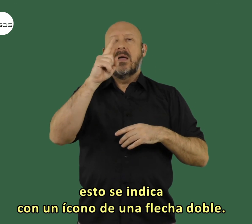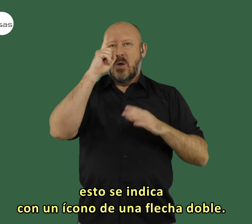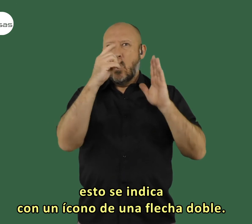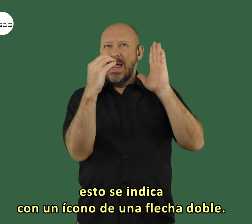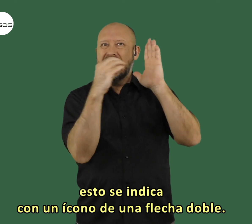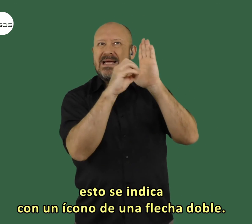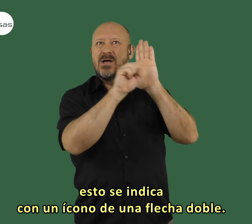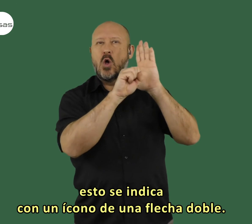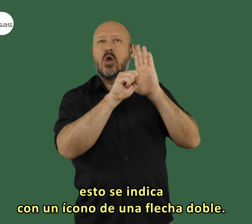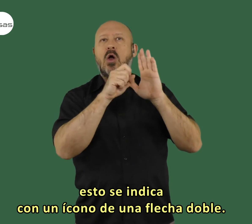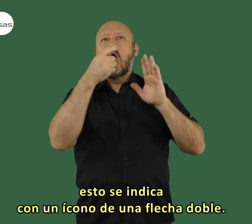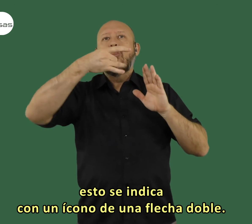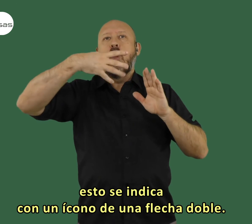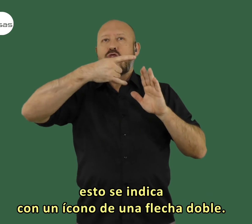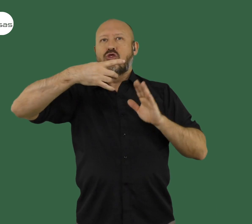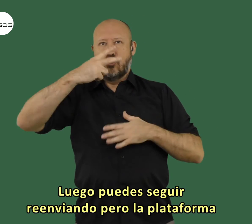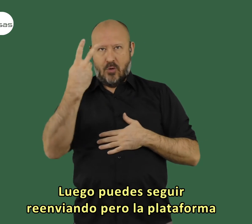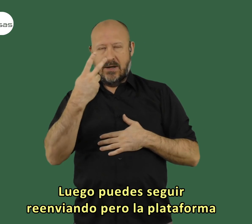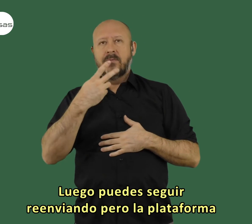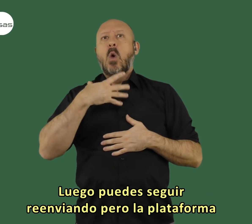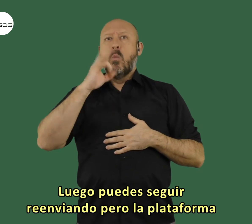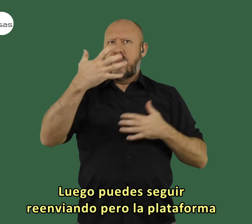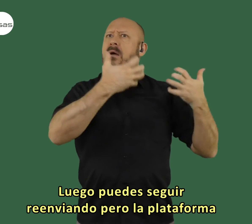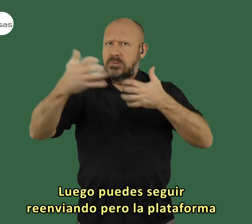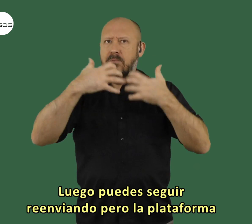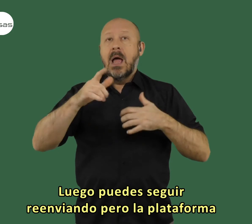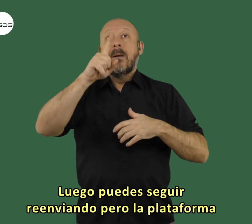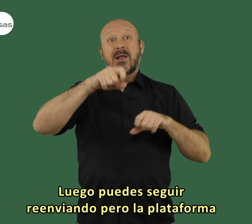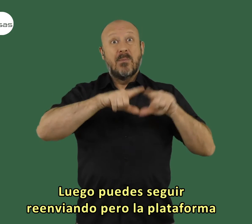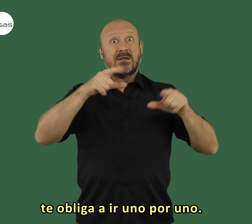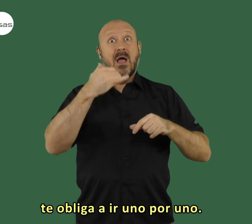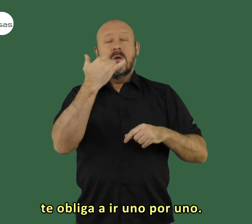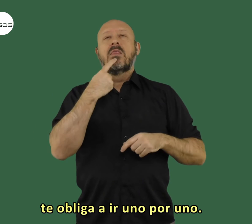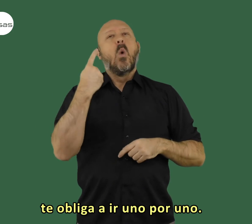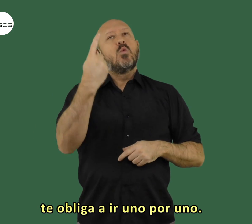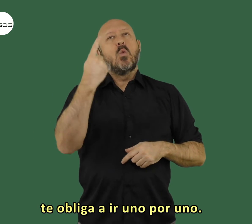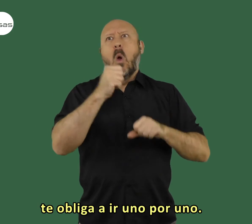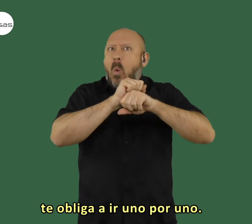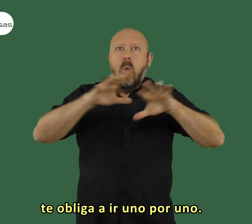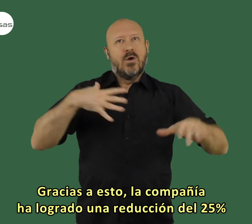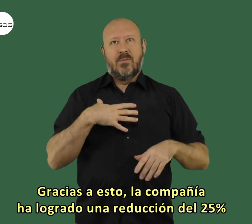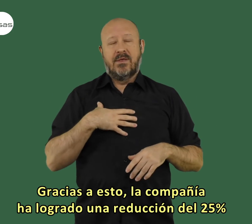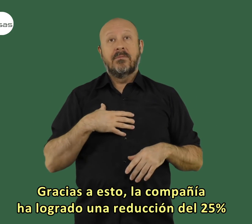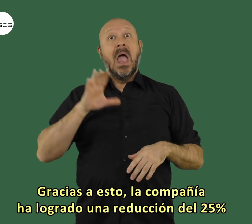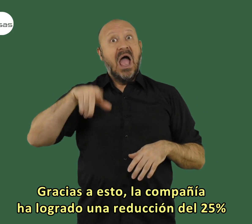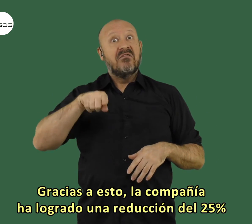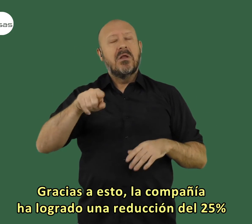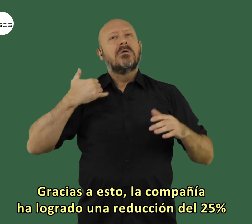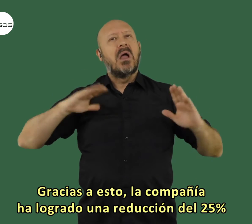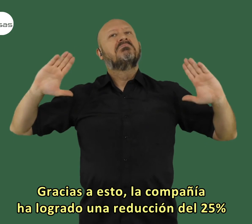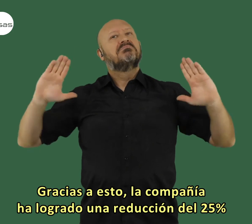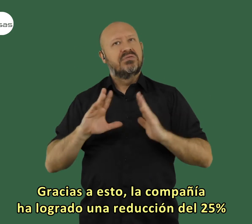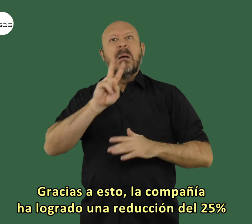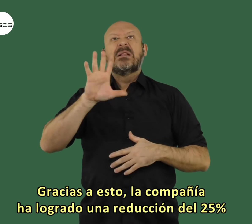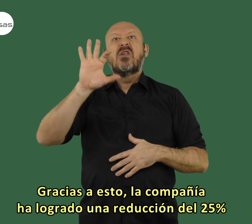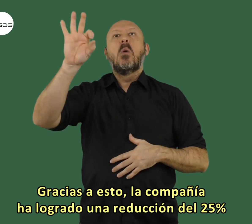se indica con un icono de una flecha doble. Luego puedes seguir reenviando, pero la plataforma te obliga a ir uno por uno. Gracias a esto, la compañía ha